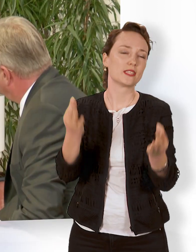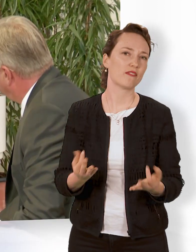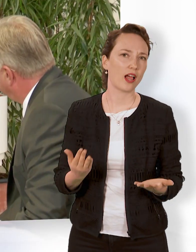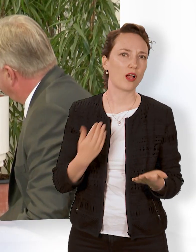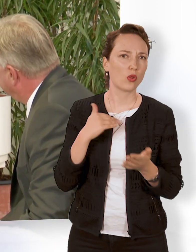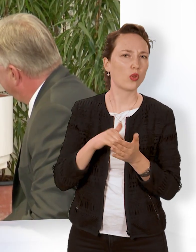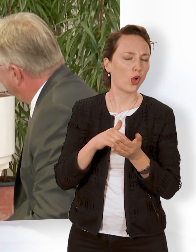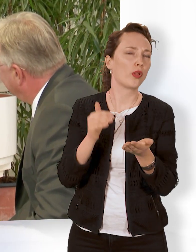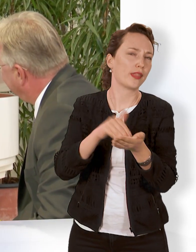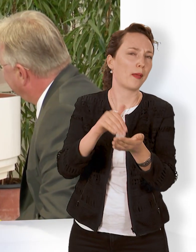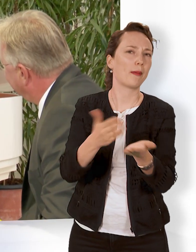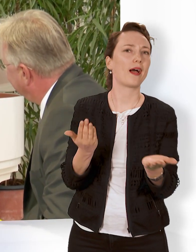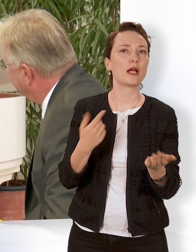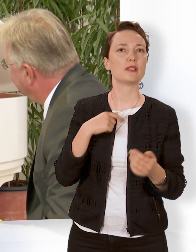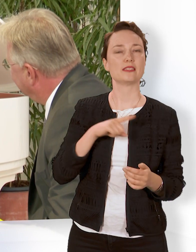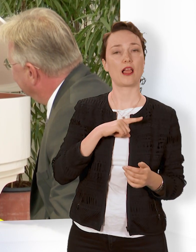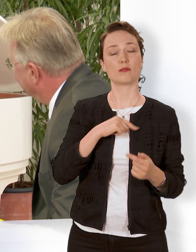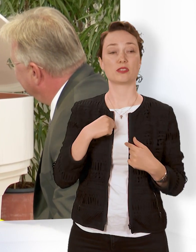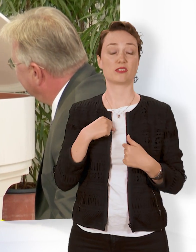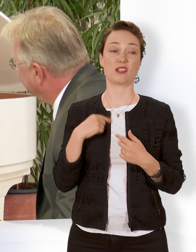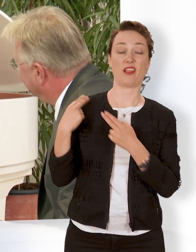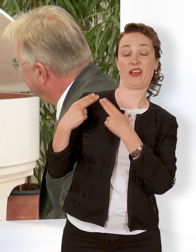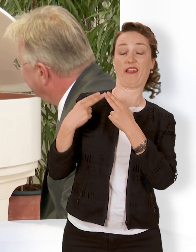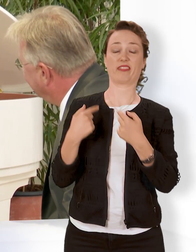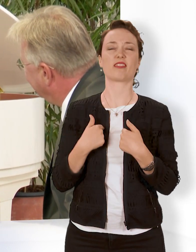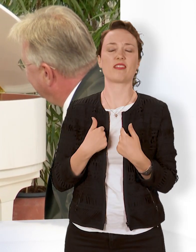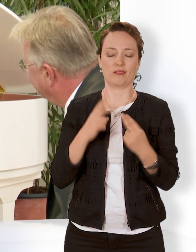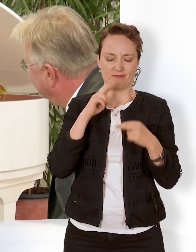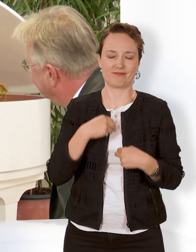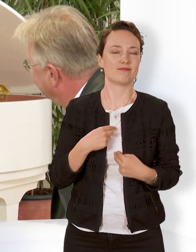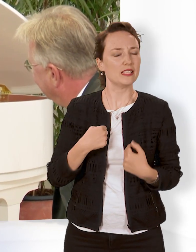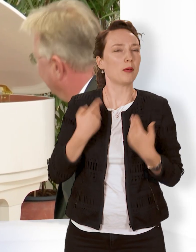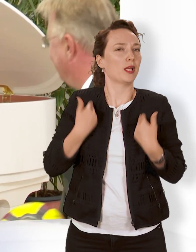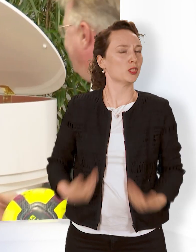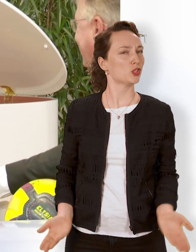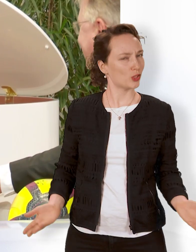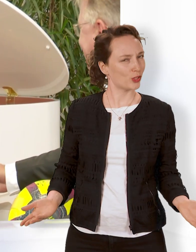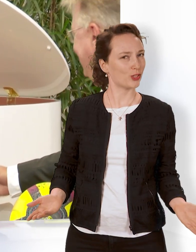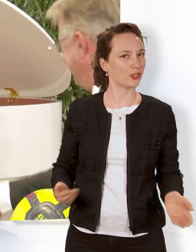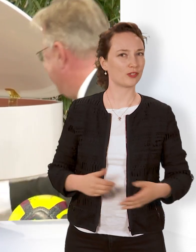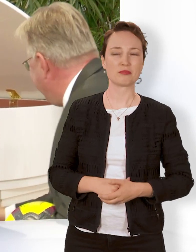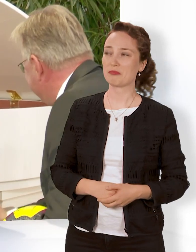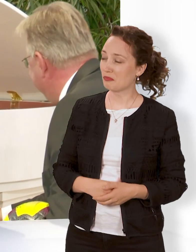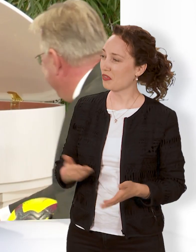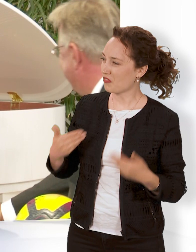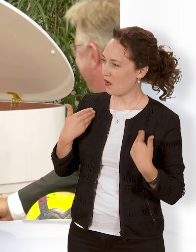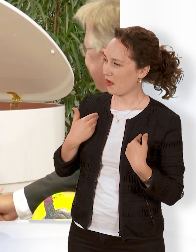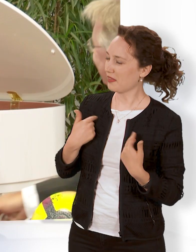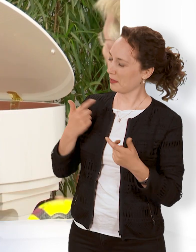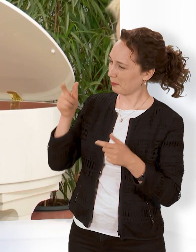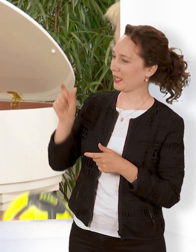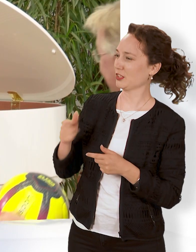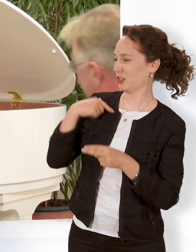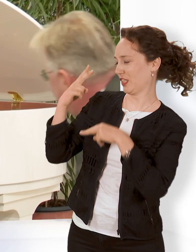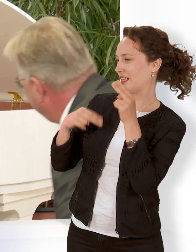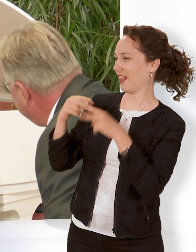Aber ich sehe mich nicht als Legende. Mhm. Ich sehe mich als Mensch. Und ich freue mich, diesen Menschen hier gehabt zu haben. Michael Sternkopf,